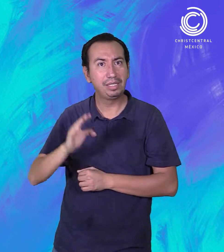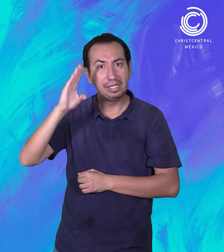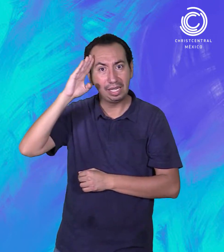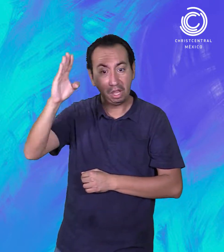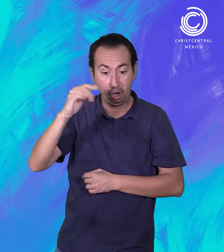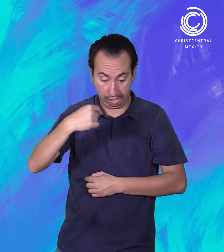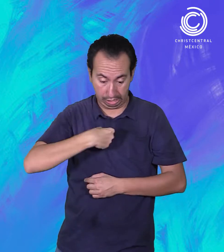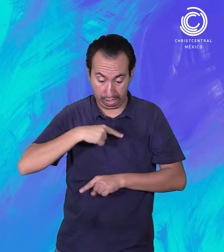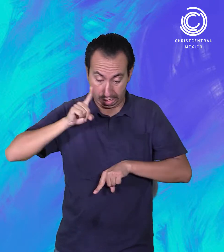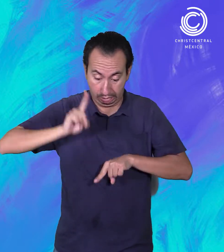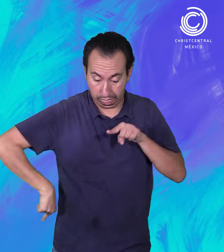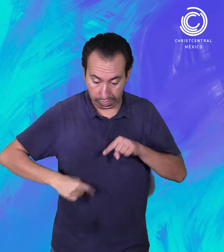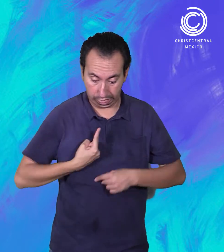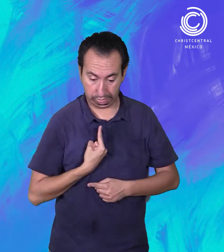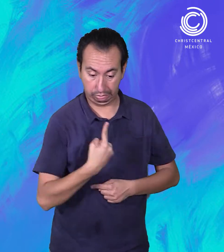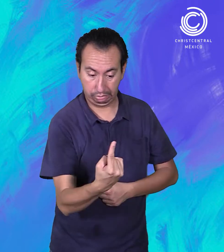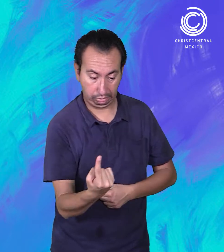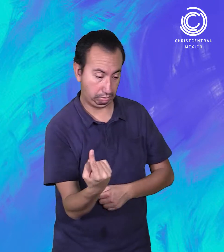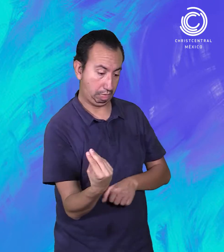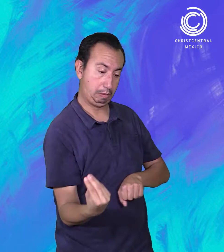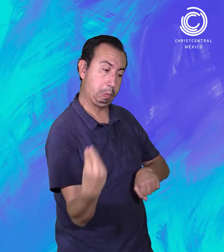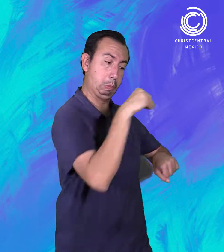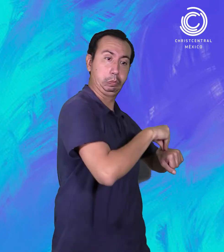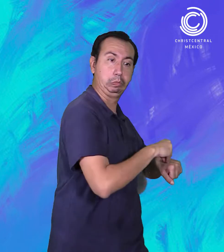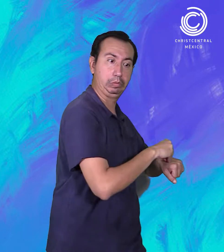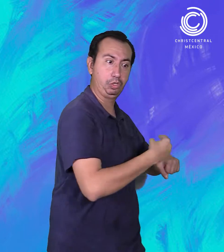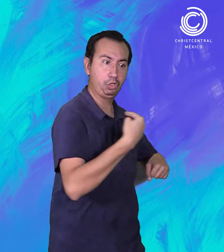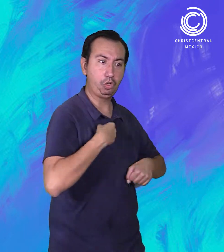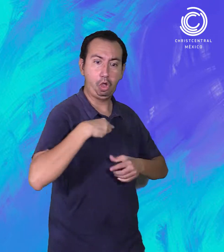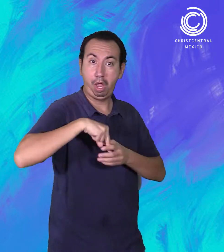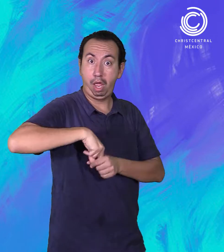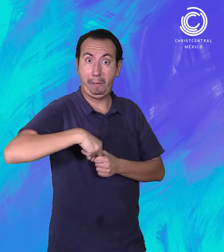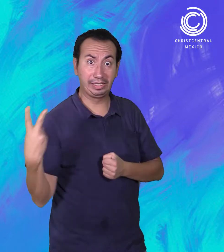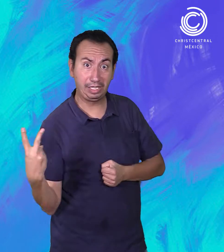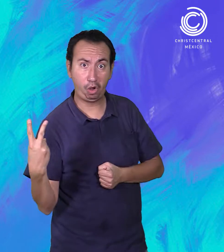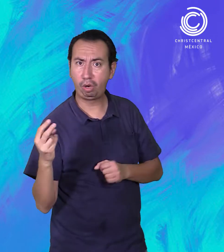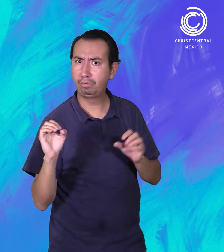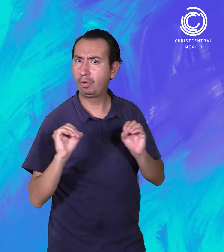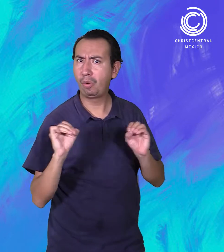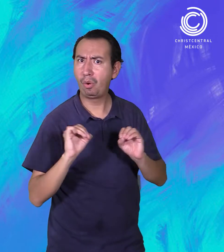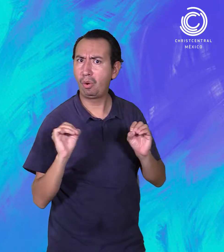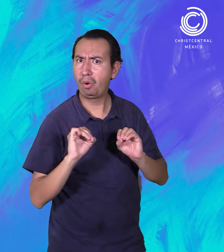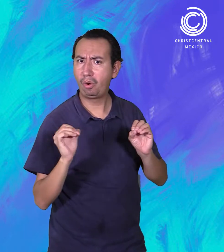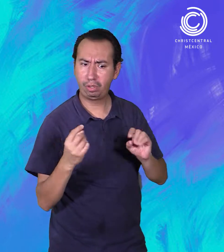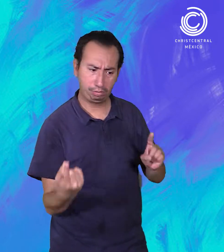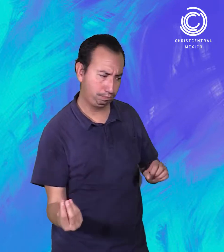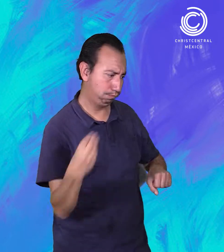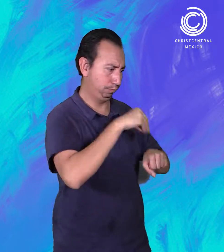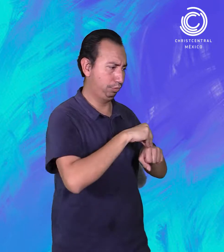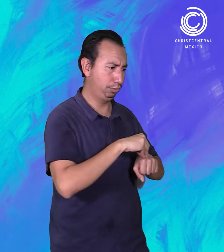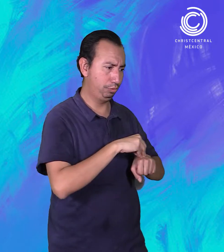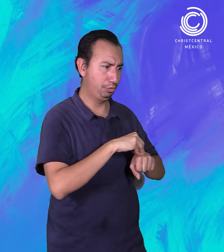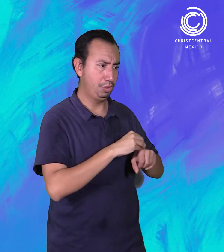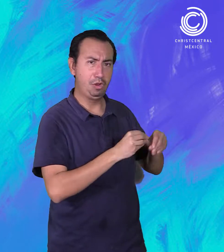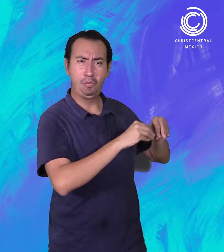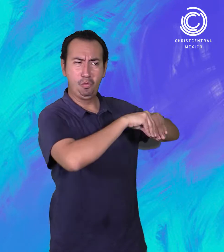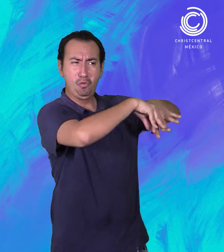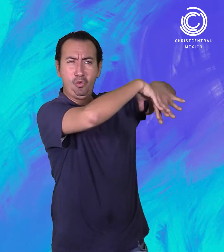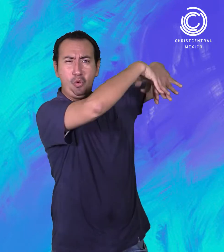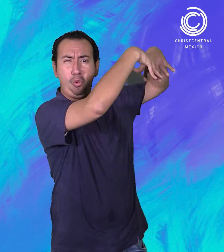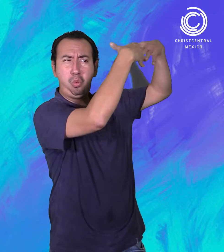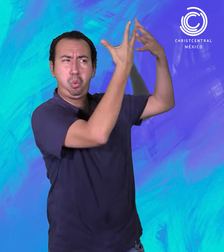le quitó del Espíritu a Moisés para podérselo dar a ellos, o que se llenó tanto que se